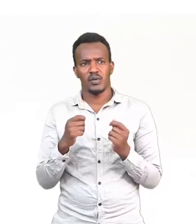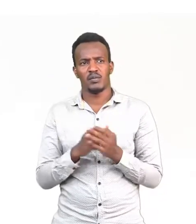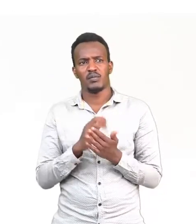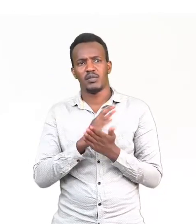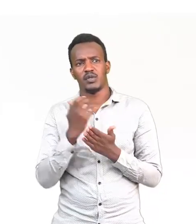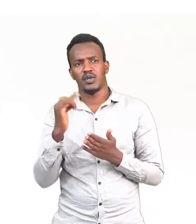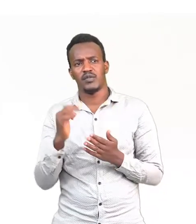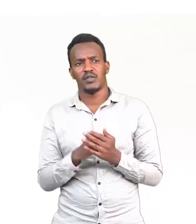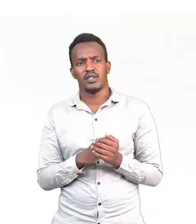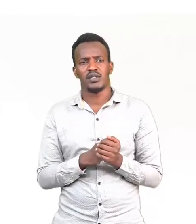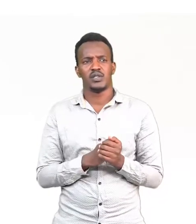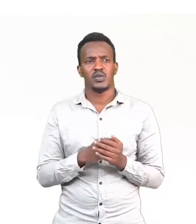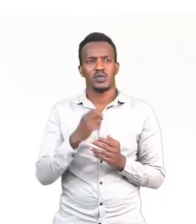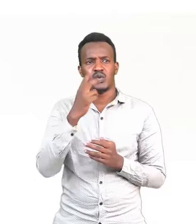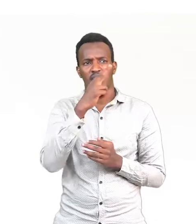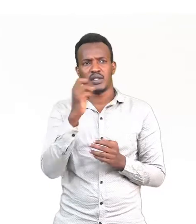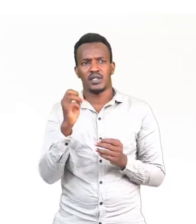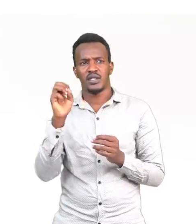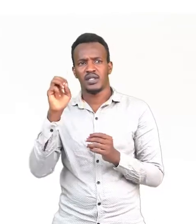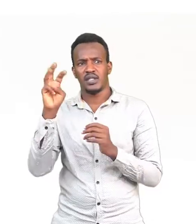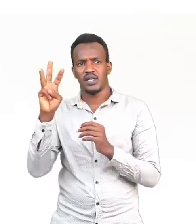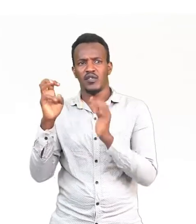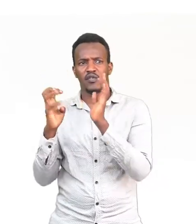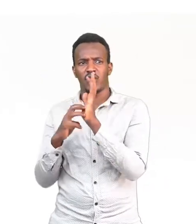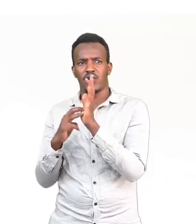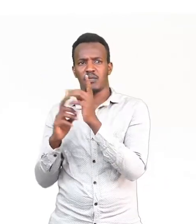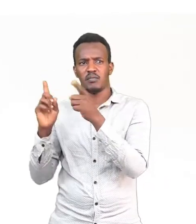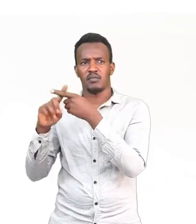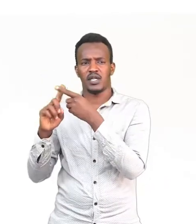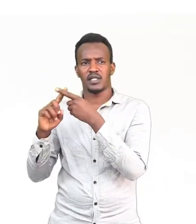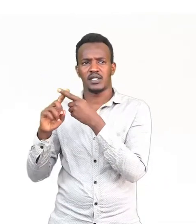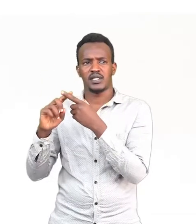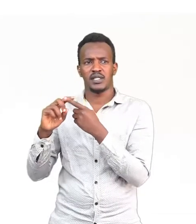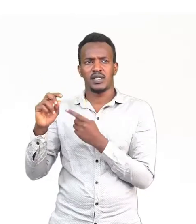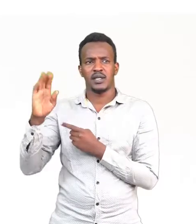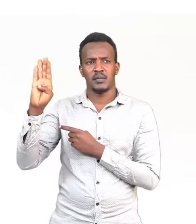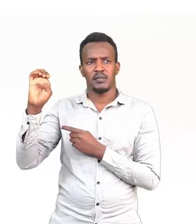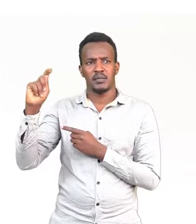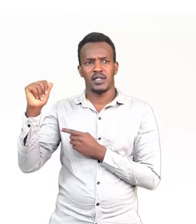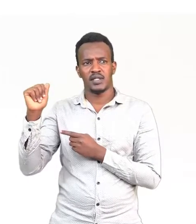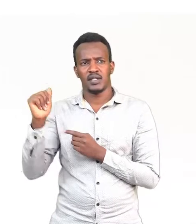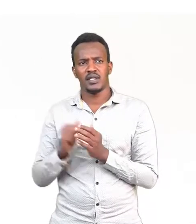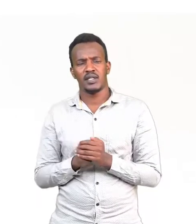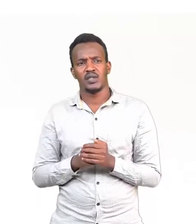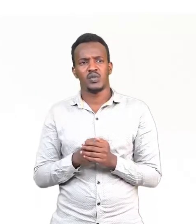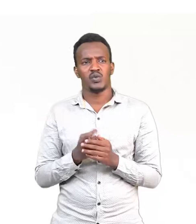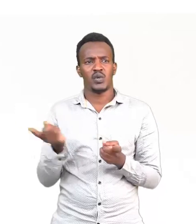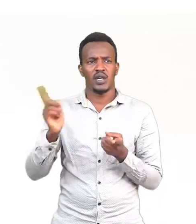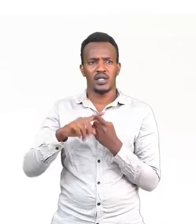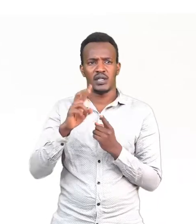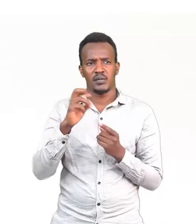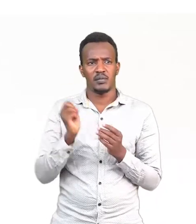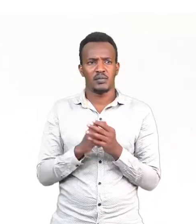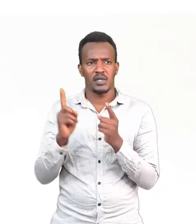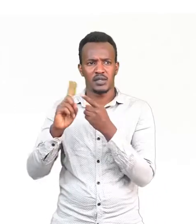kale iyadna bariumta 234 plus beta. Marka 234-kii horen haysanay haddana 234 baa la soo celiyey